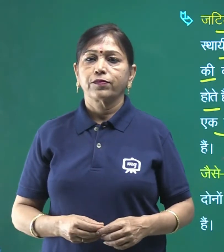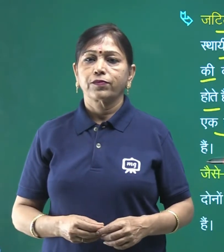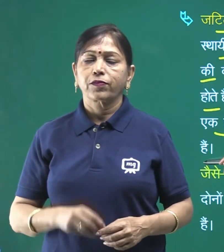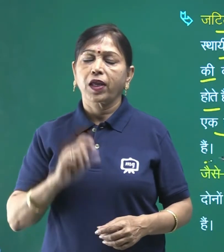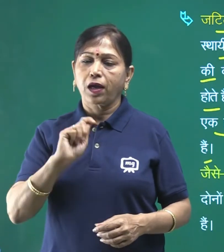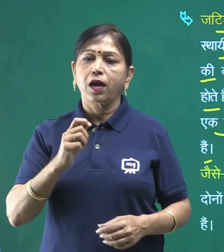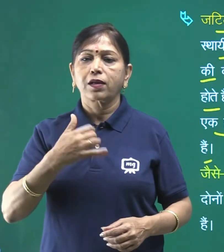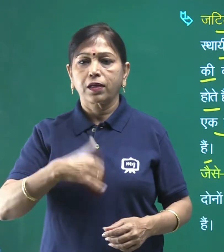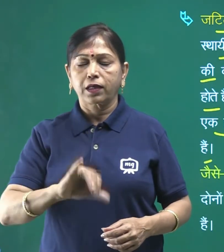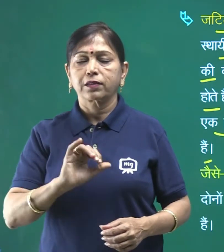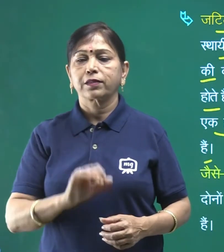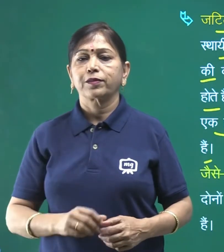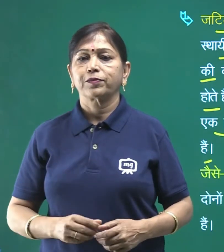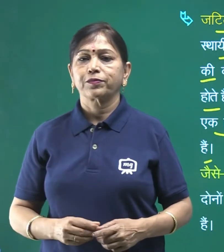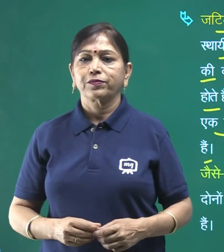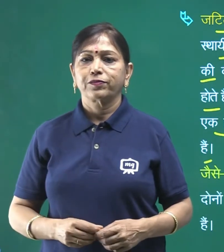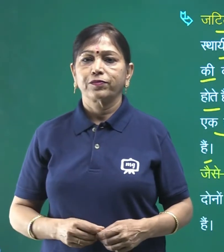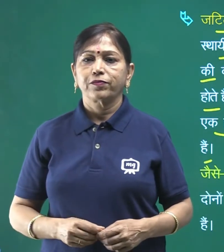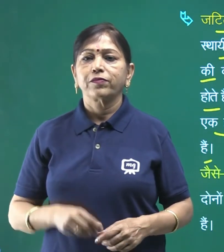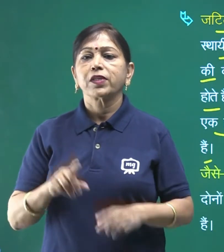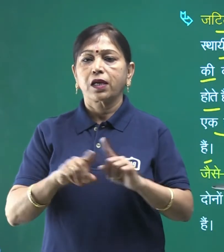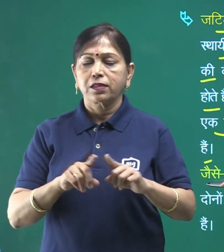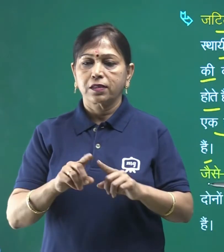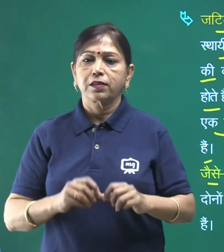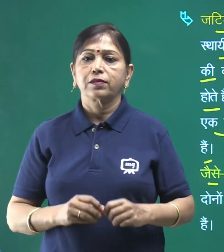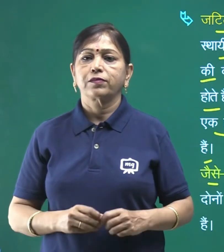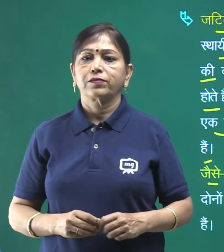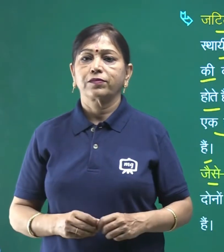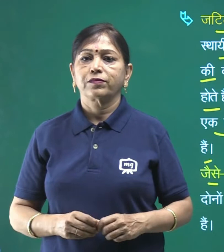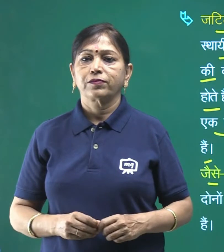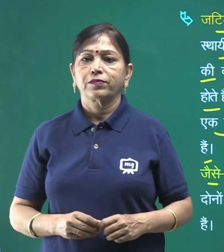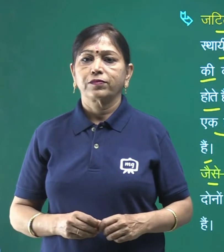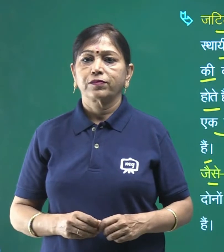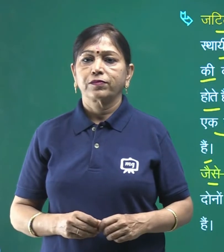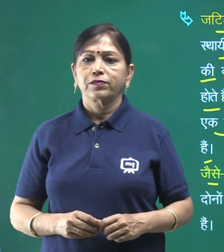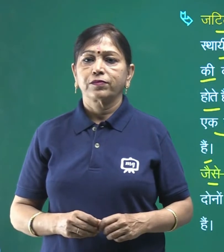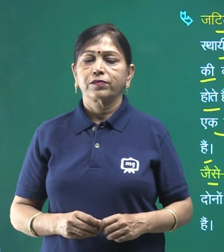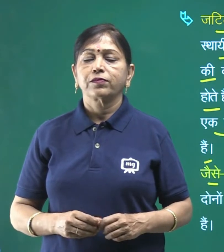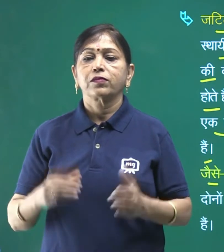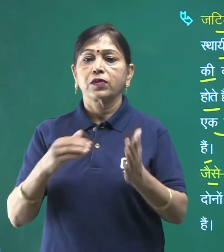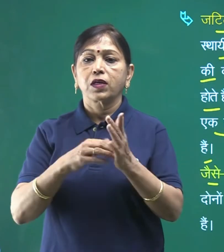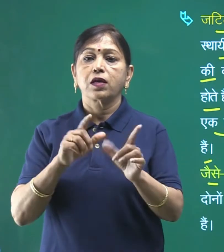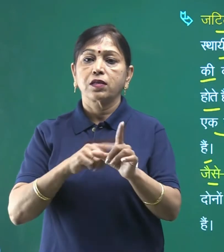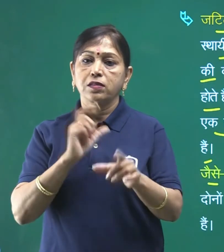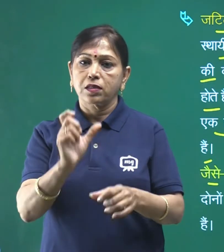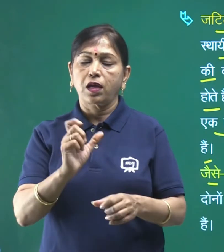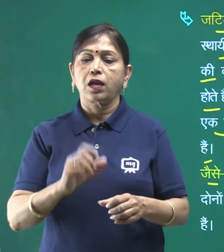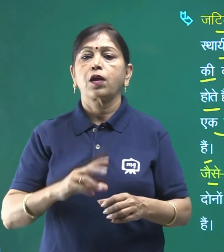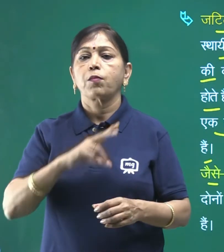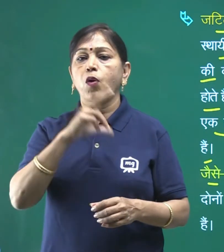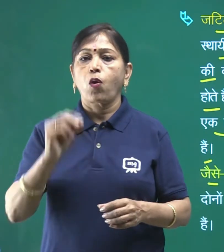कार्य करते हैं, जैसे जाइलम एवं फ्लोएम।